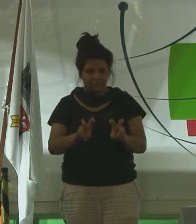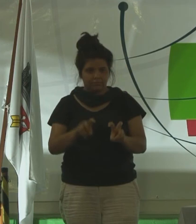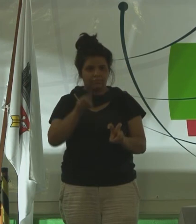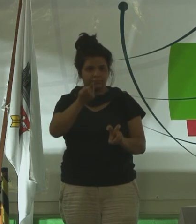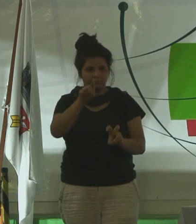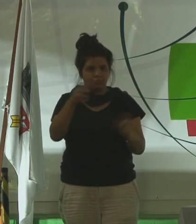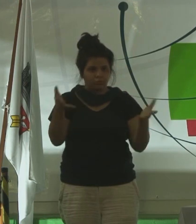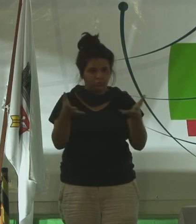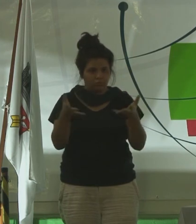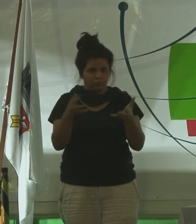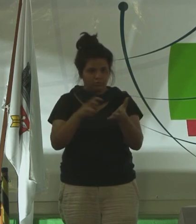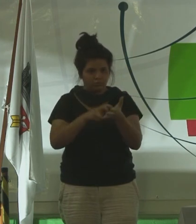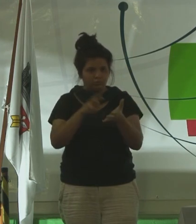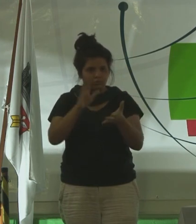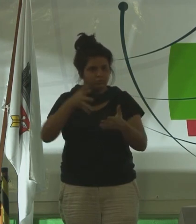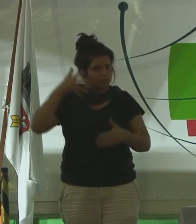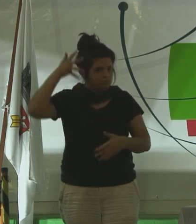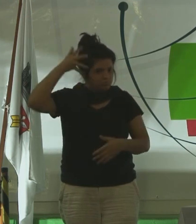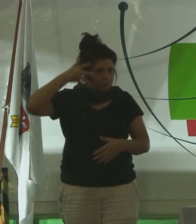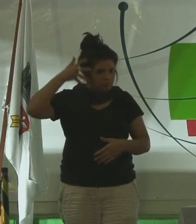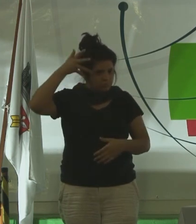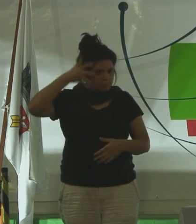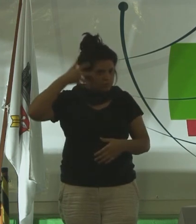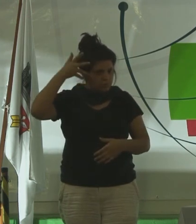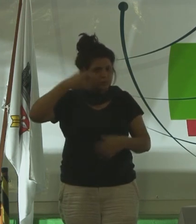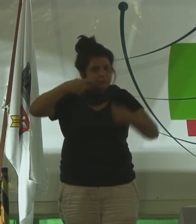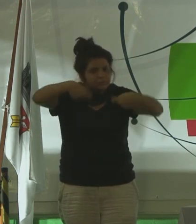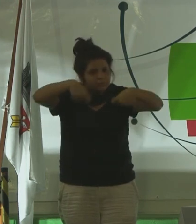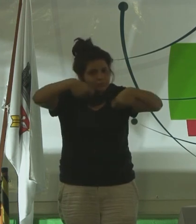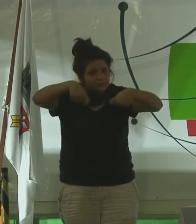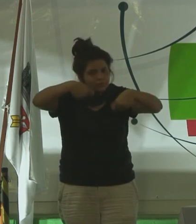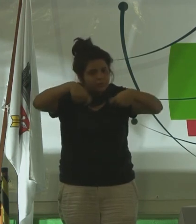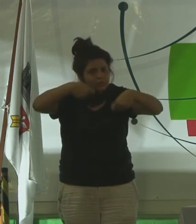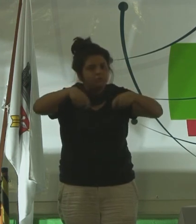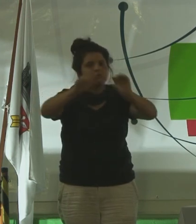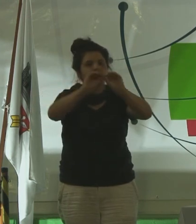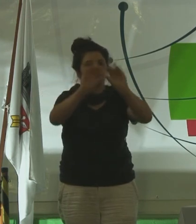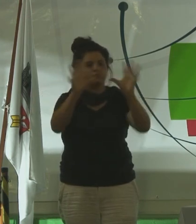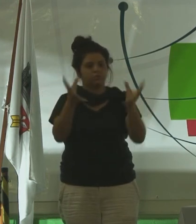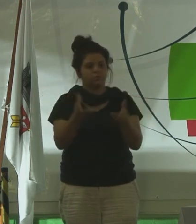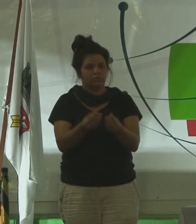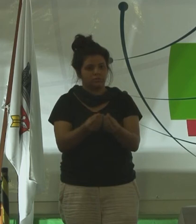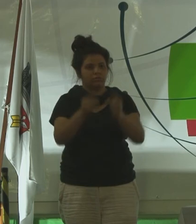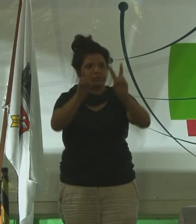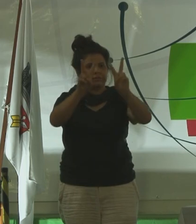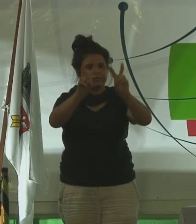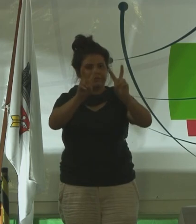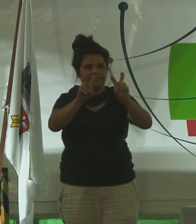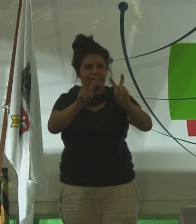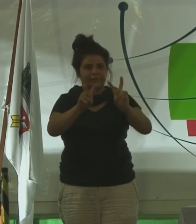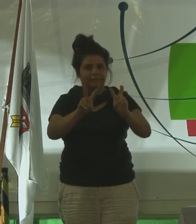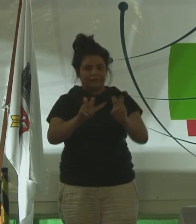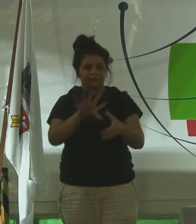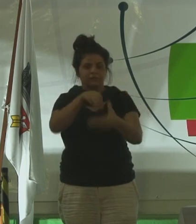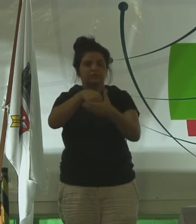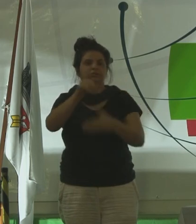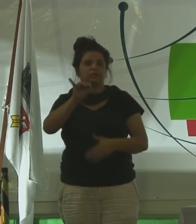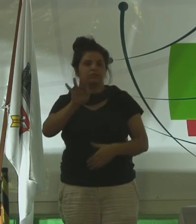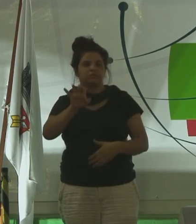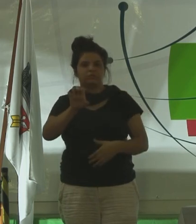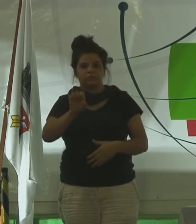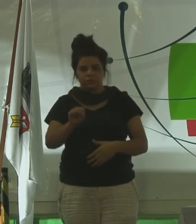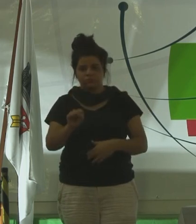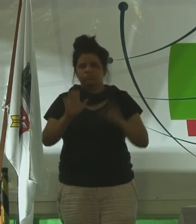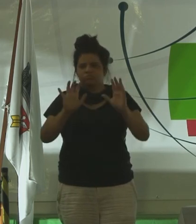me ouviu falar um pouquinho, né, da necessidade que a gente tem dessa formação continuada. chamada constante. Em alguns momentos a